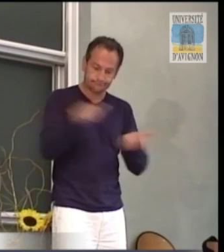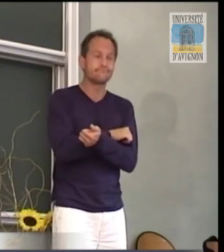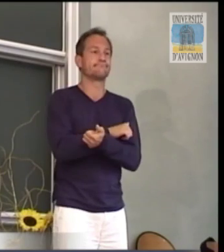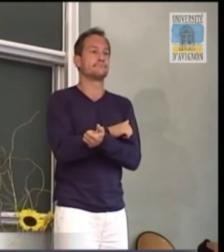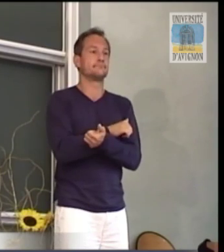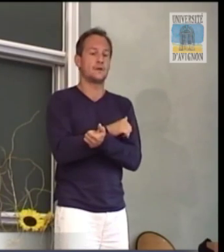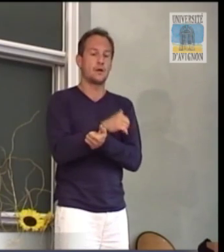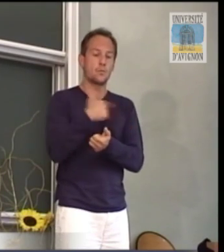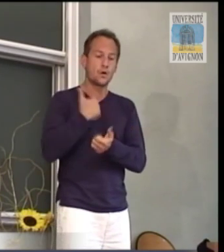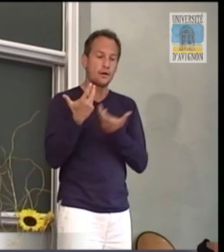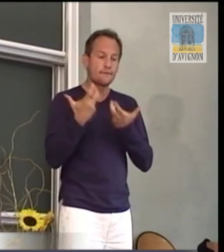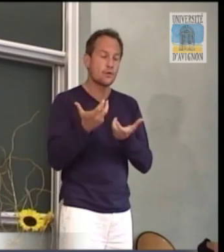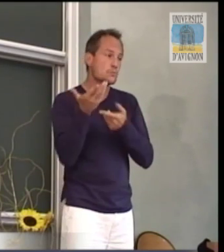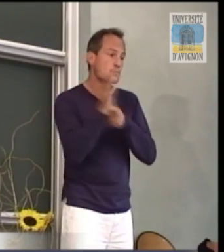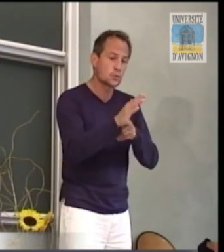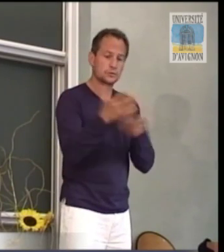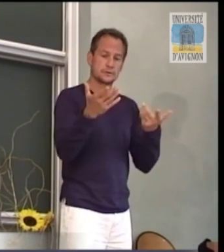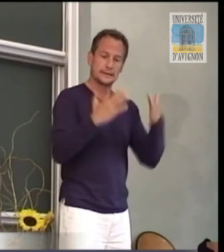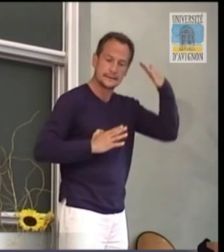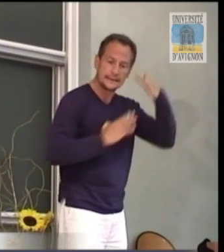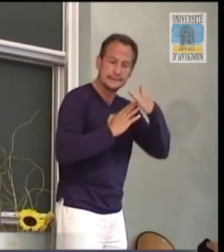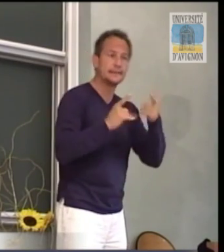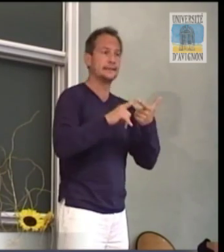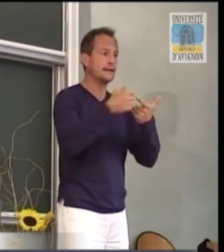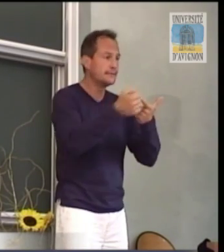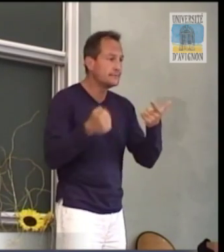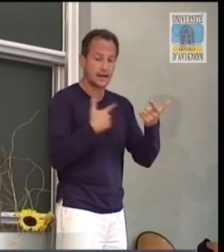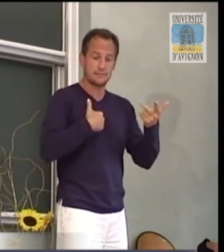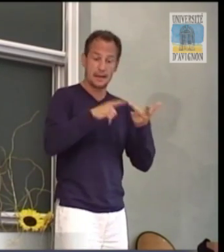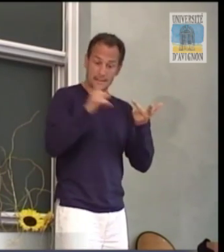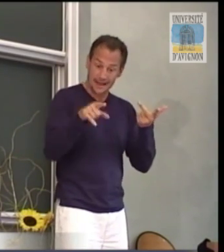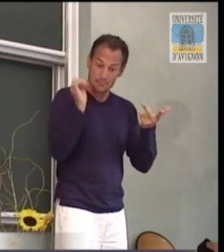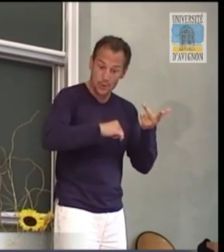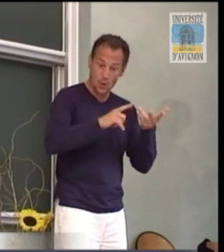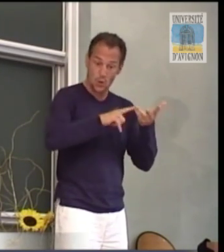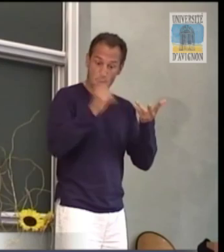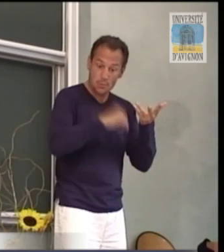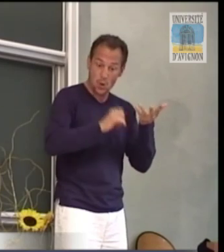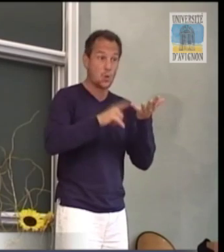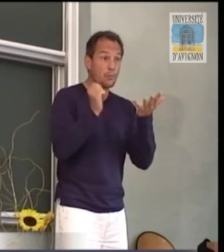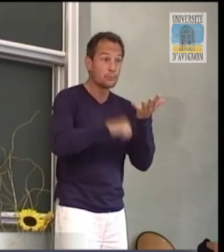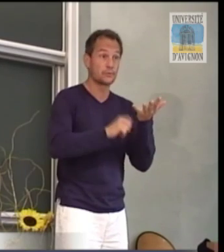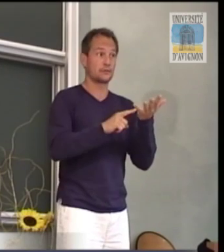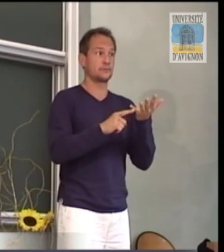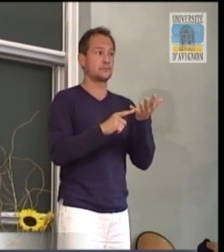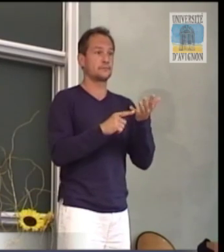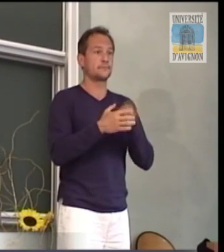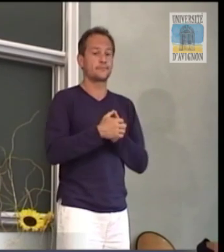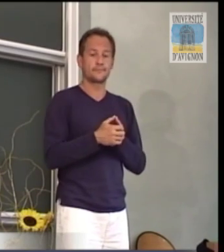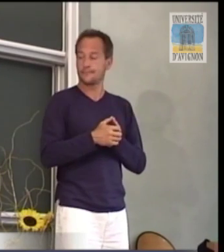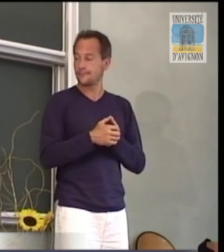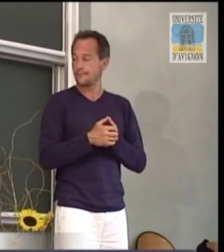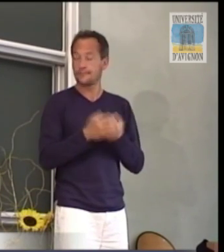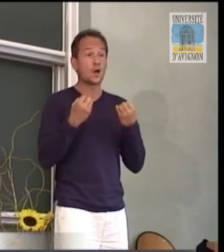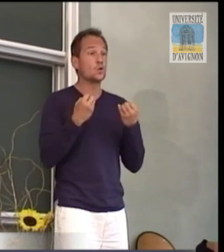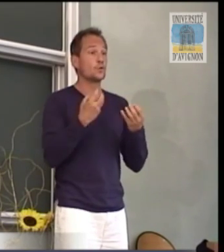les freins, mais les possibles aussi, les impossibilités. Moi, personnellement, souvent, je dis... J'ai été très raisonnable tout de suite, je